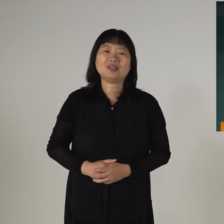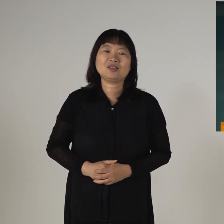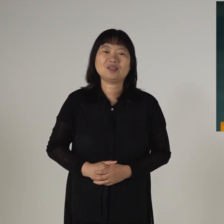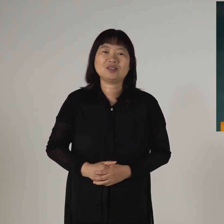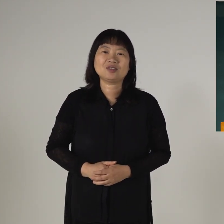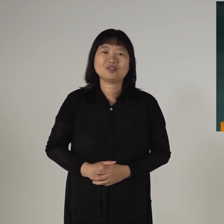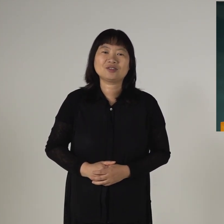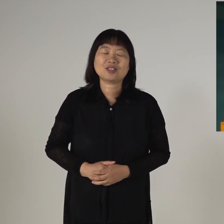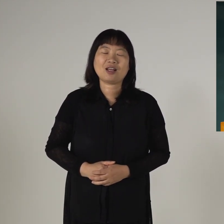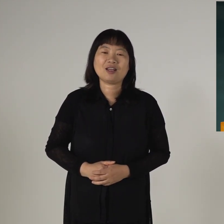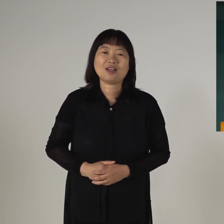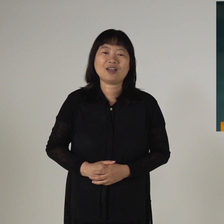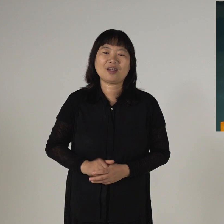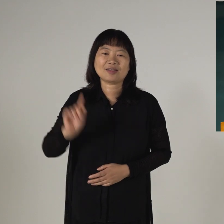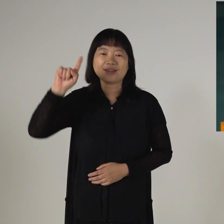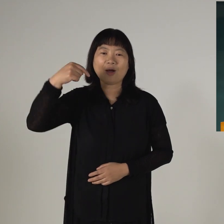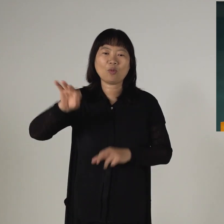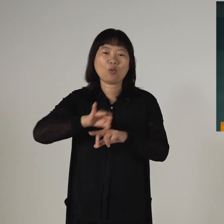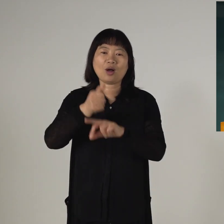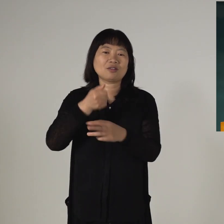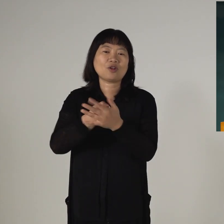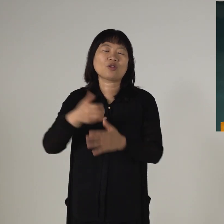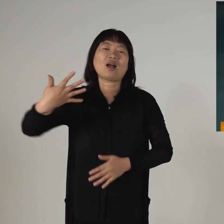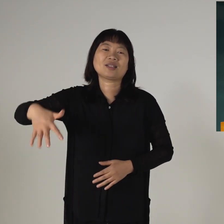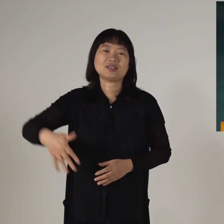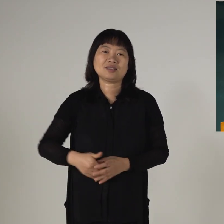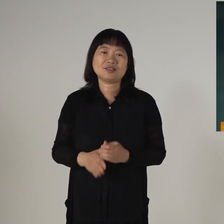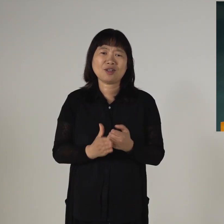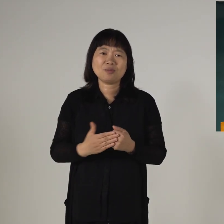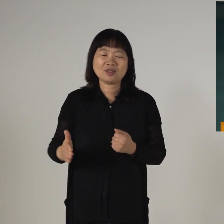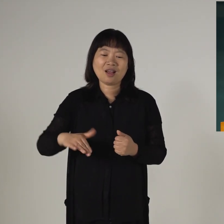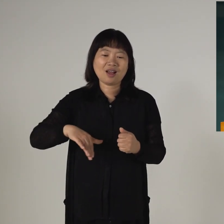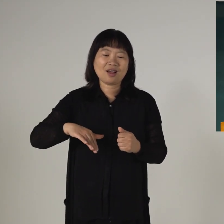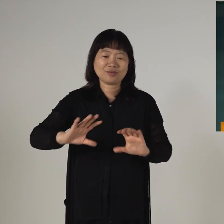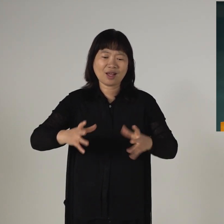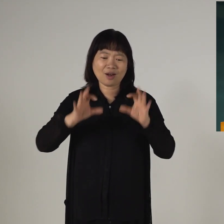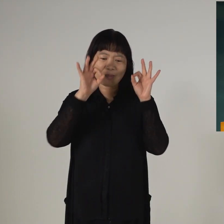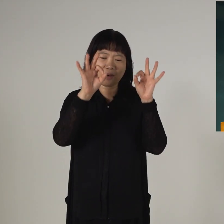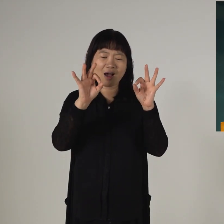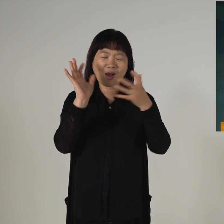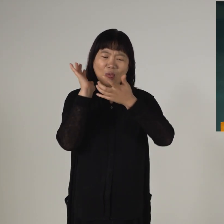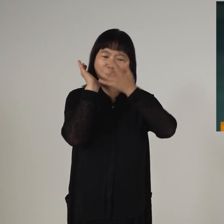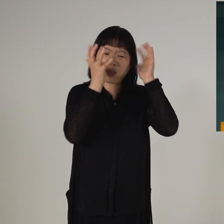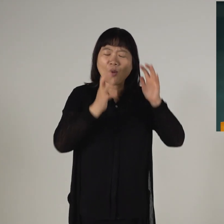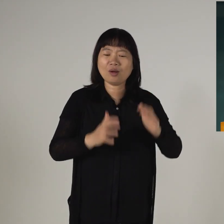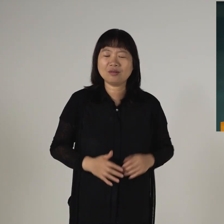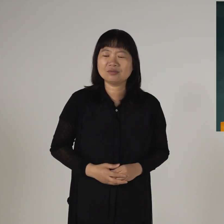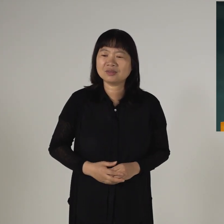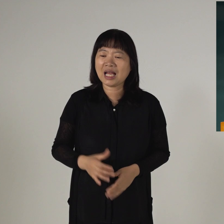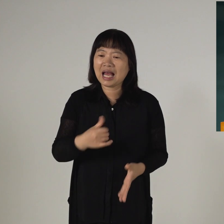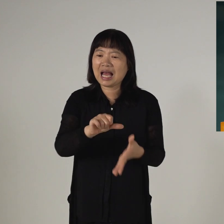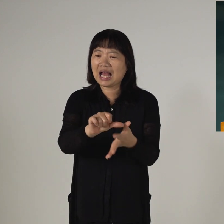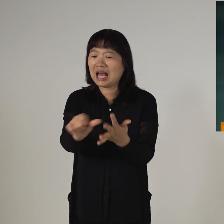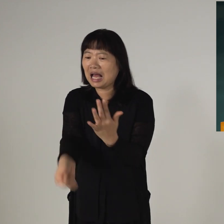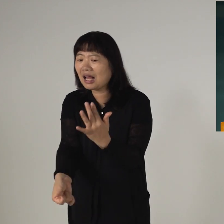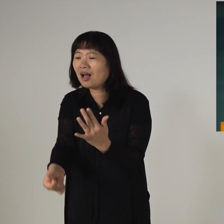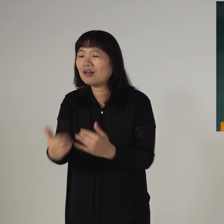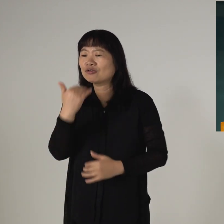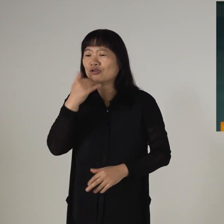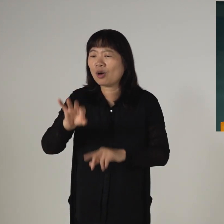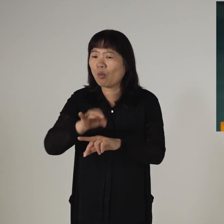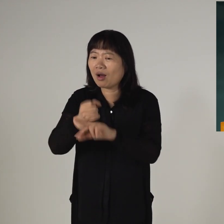계도가 확정되질 않았어요. 그 나라가 얼마나 불안했겠어요. 누가 왕이 되는 거야? 아들들이 여럿인데